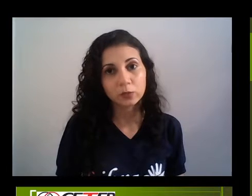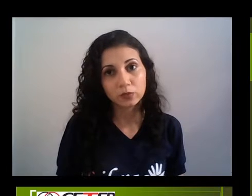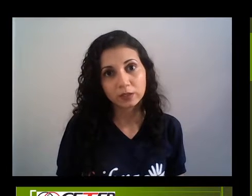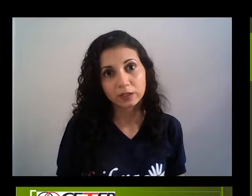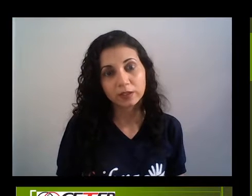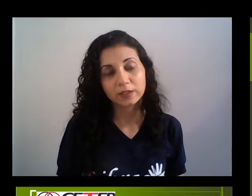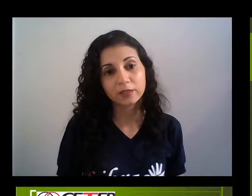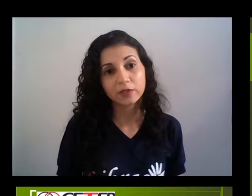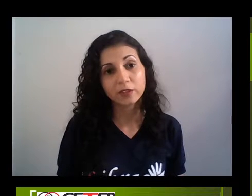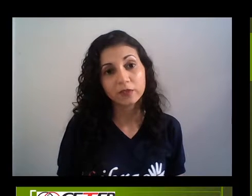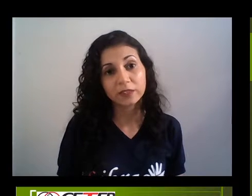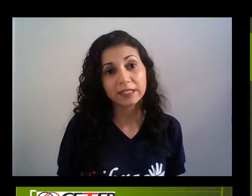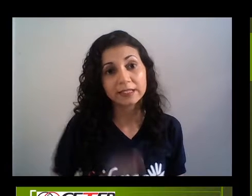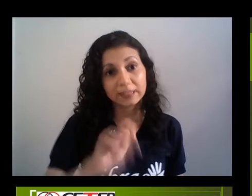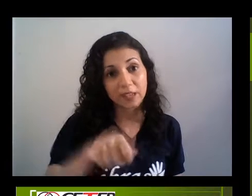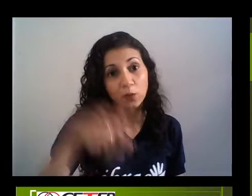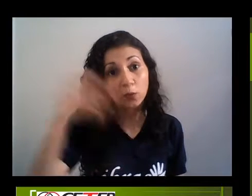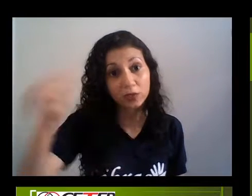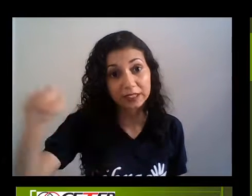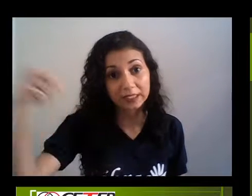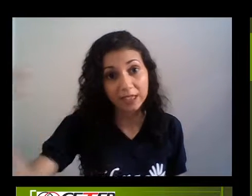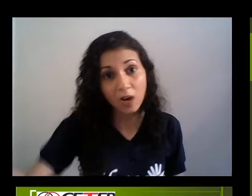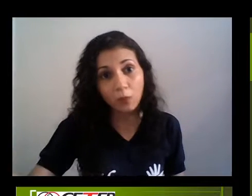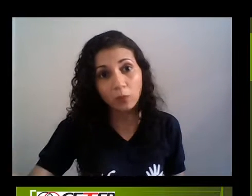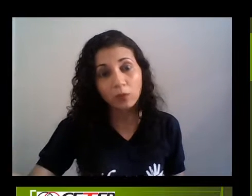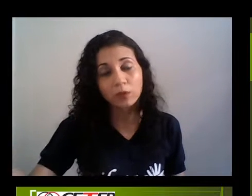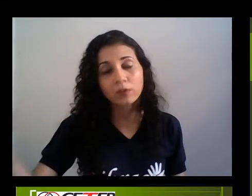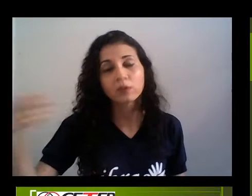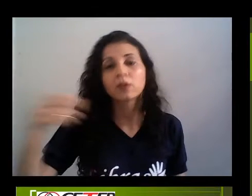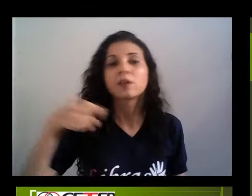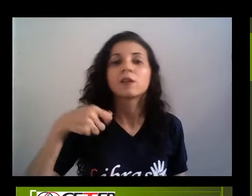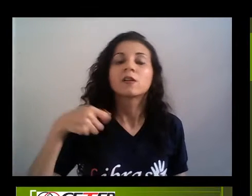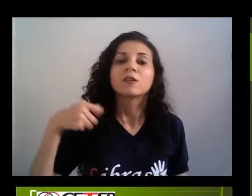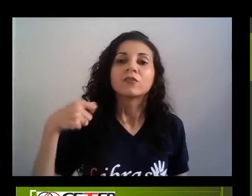de uma música e se você fizer sinal por sinal,